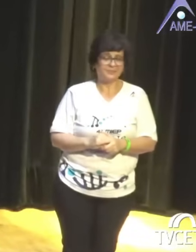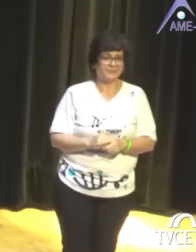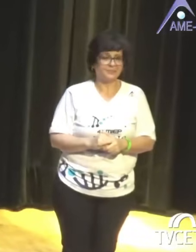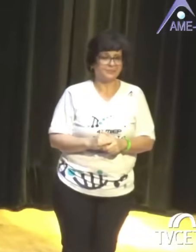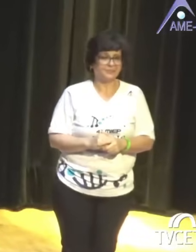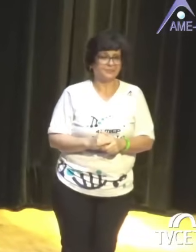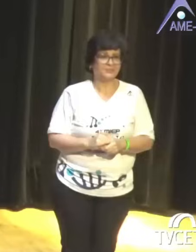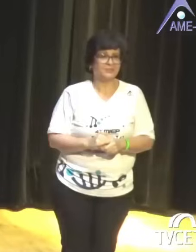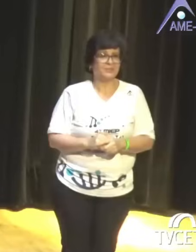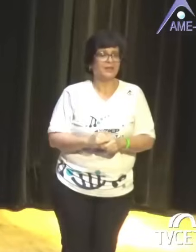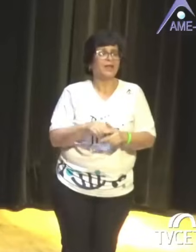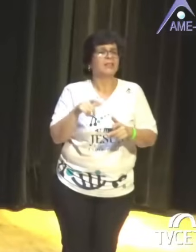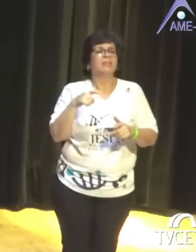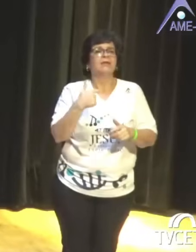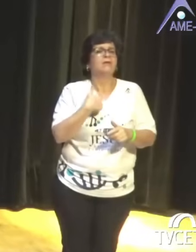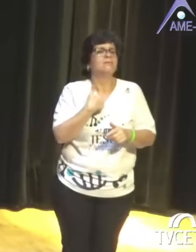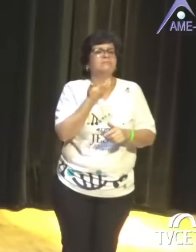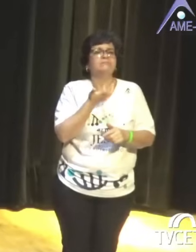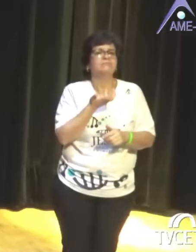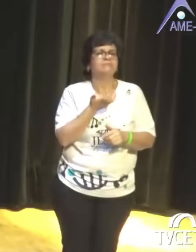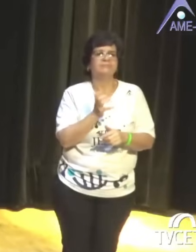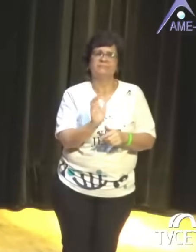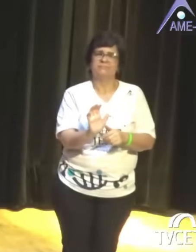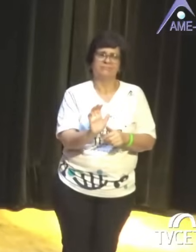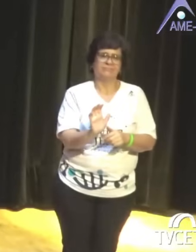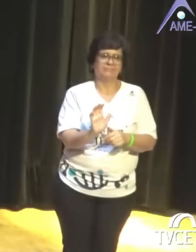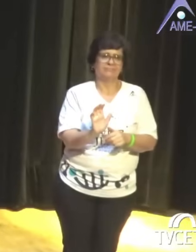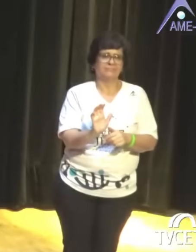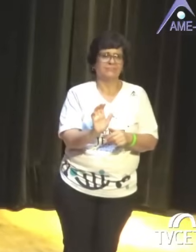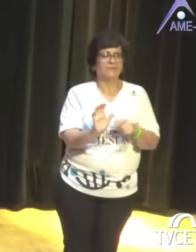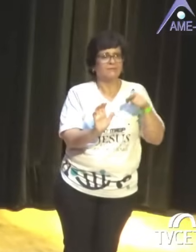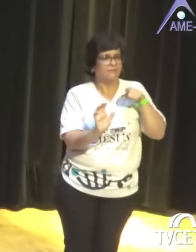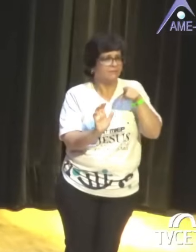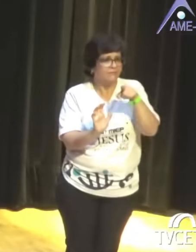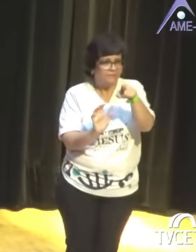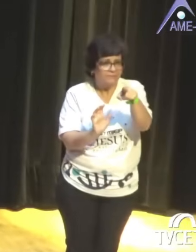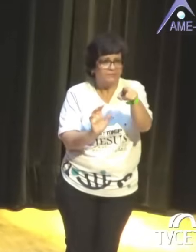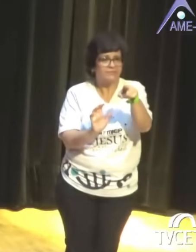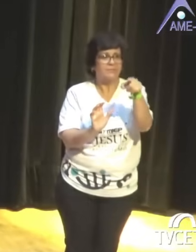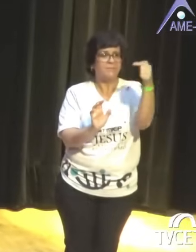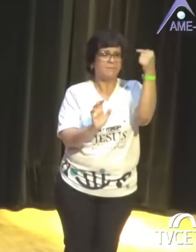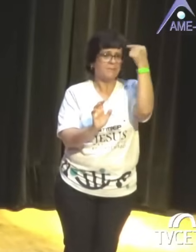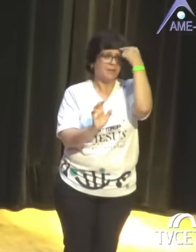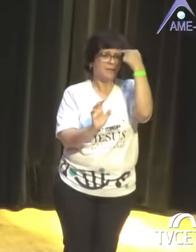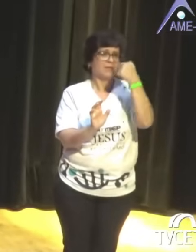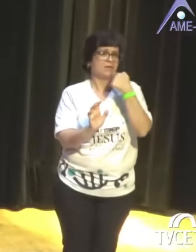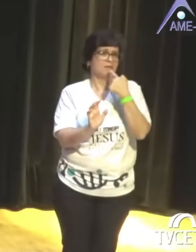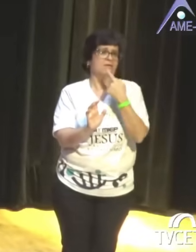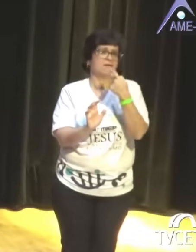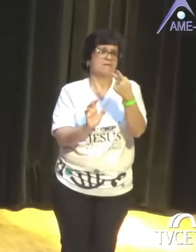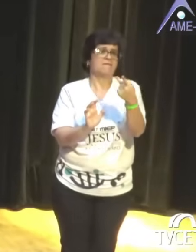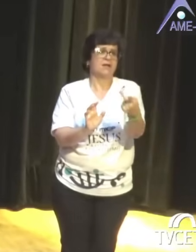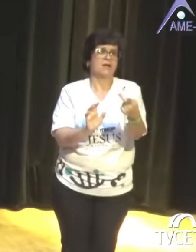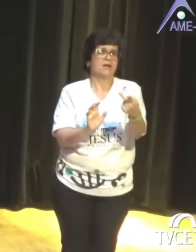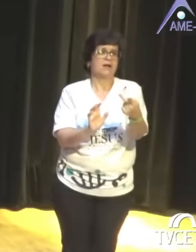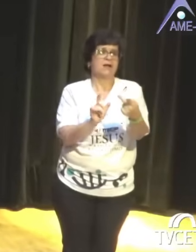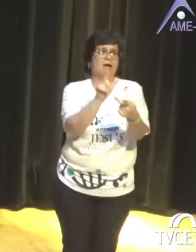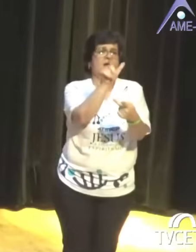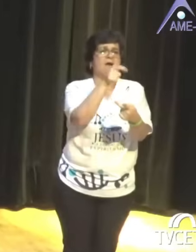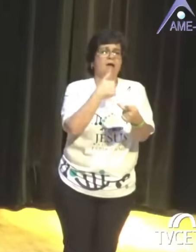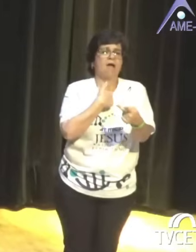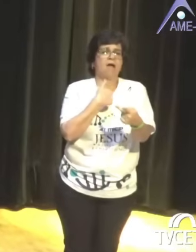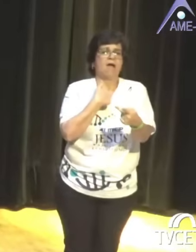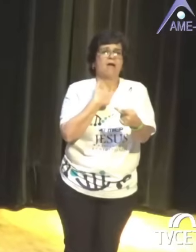sagradas então eu não quero que você a minha fala como alguém que tá